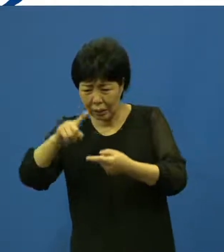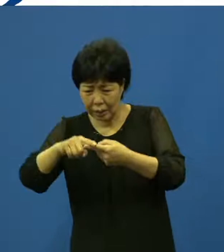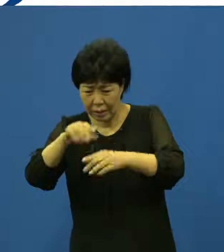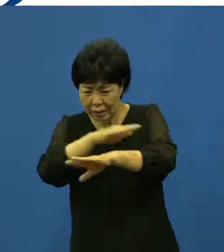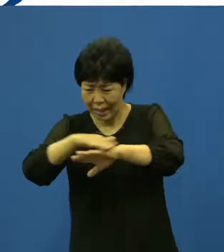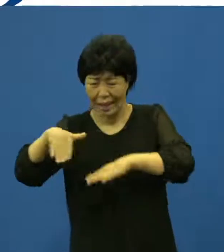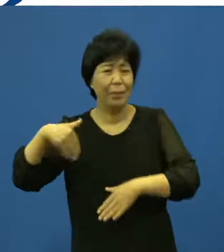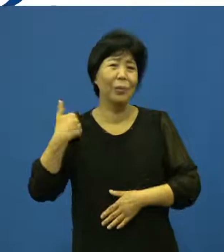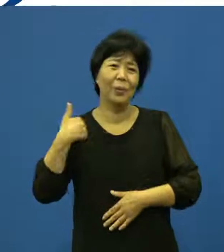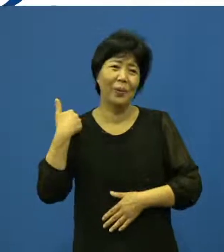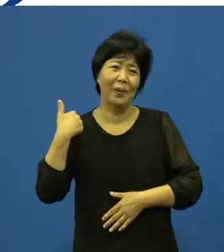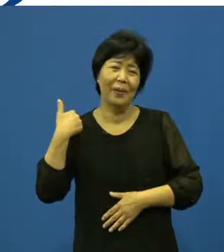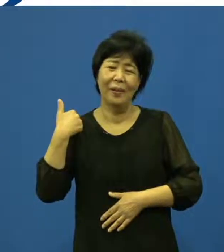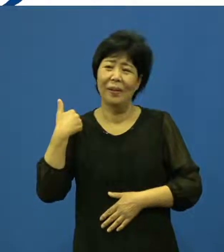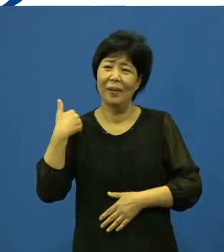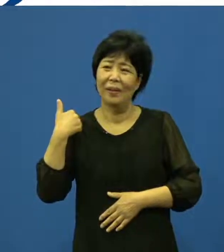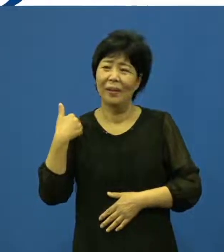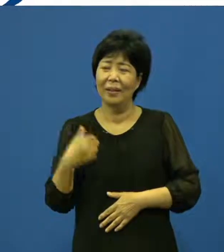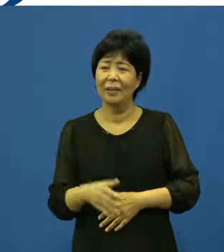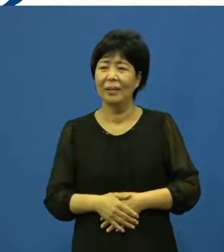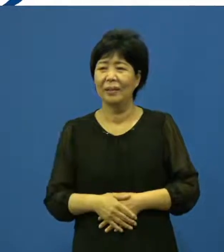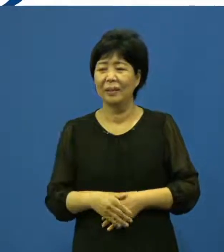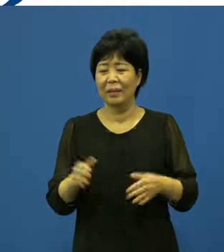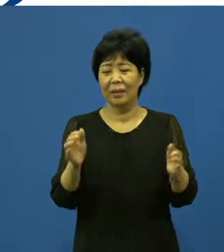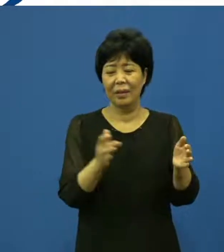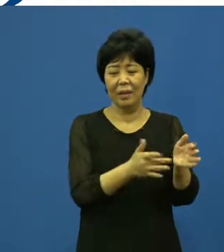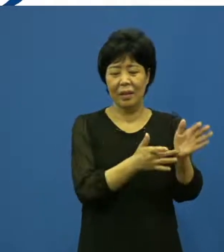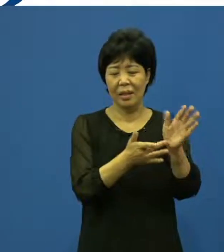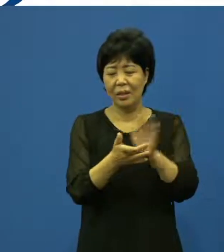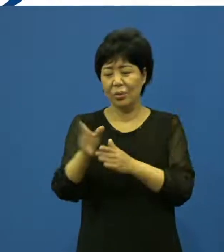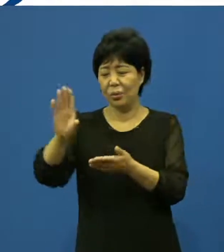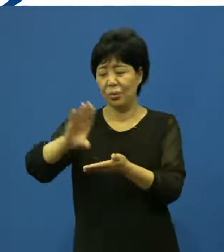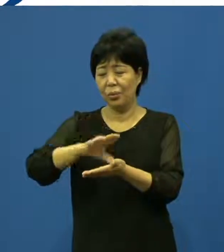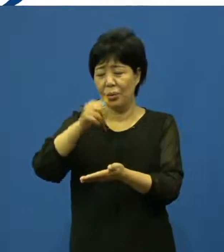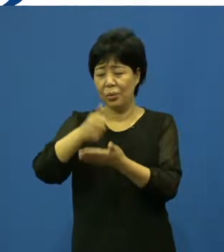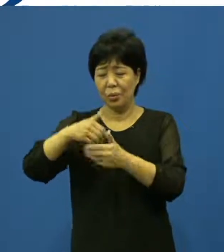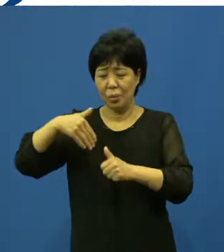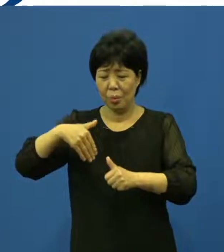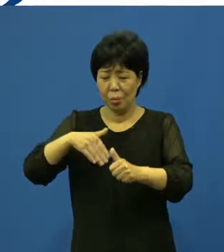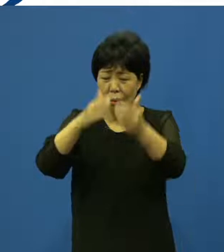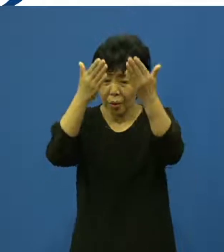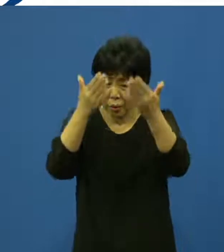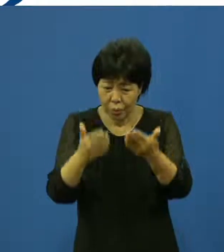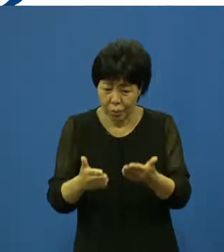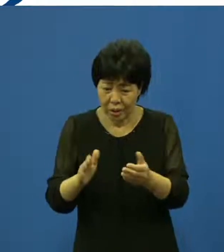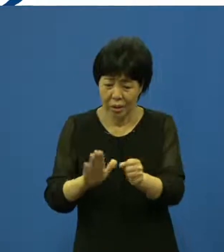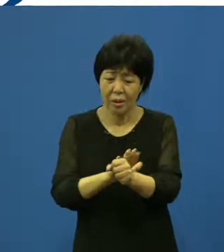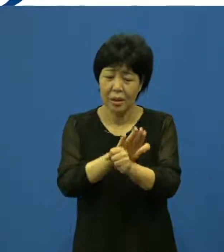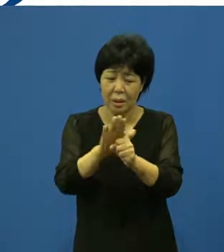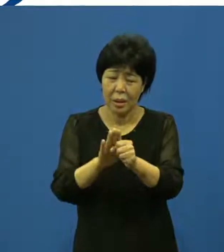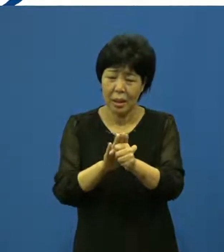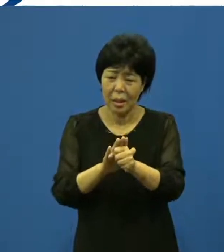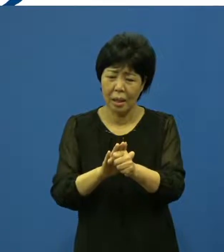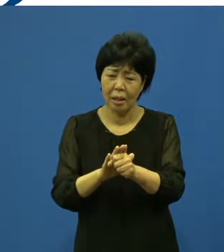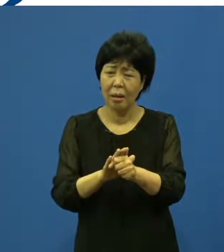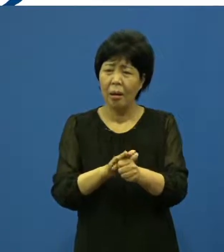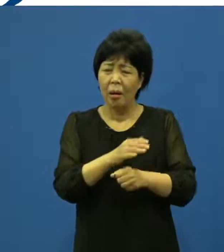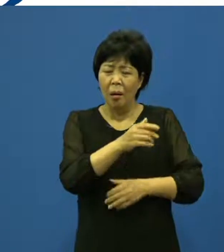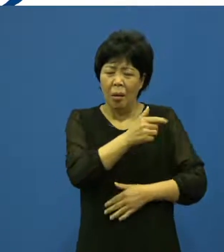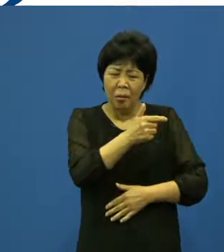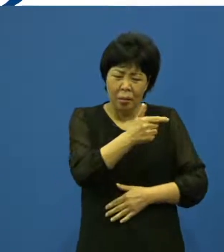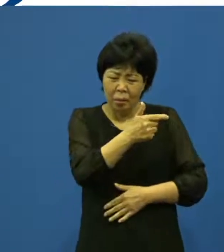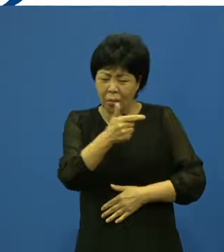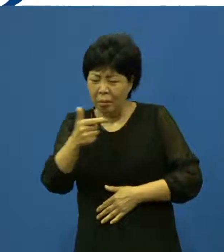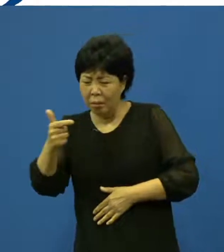십자가에 내어놓으신 하나님의 아들을 내어놓으신 그 사랑, 자기 아들을 아끼지 아니하신 그 사랑이 얼마나 큰 것인가를 우리는 몰라요.